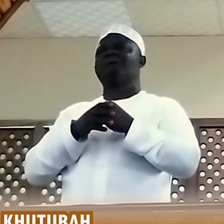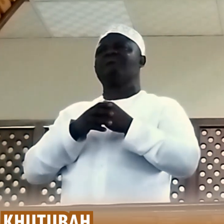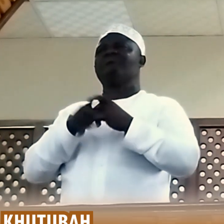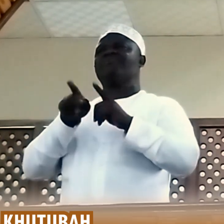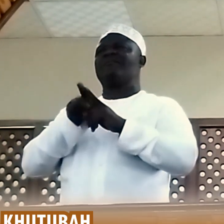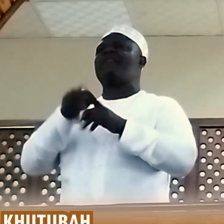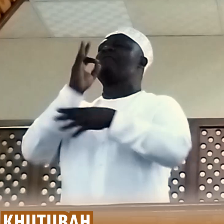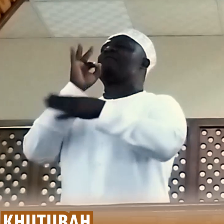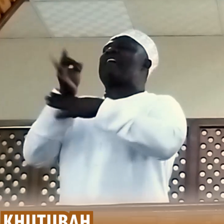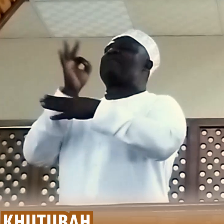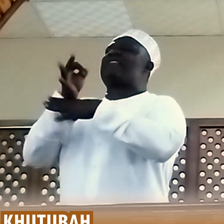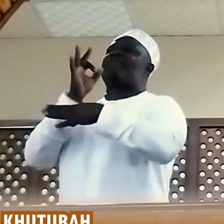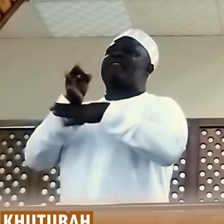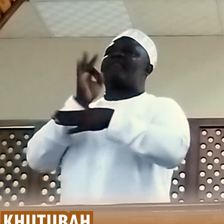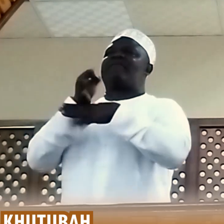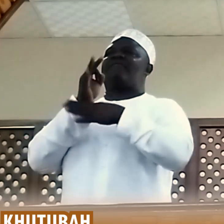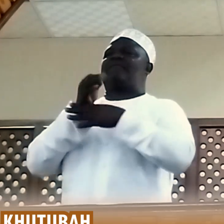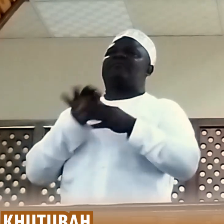فوجاري